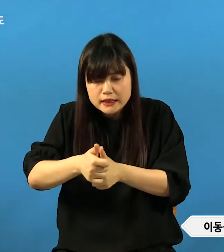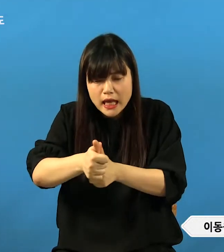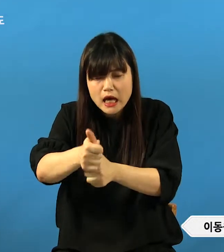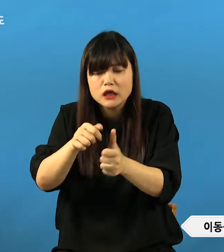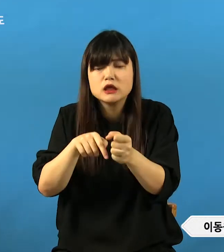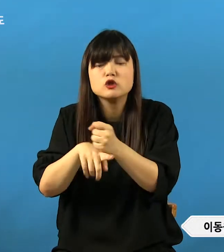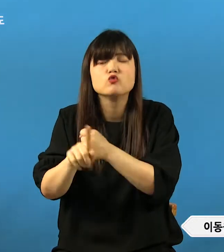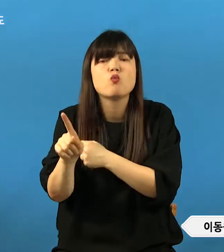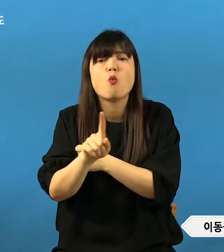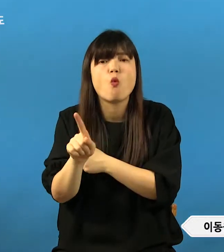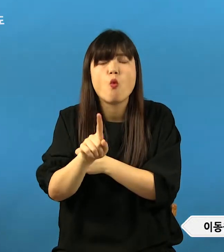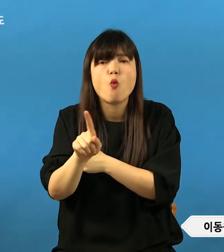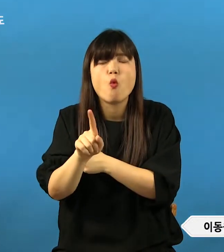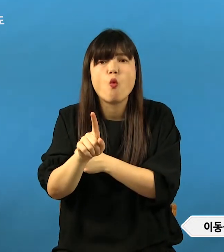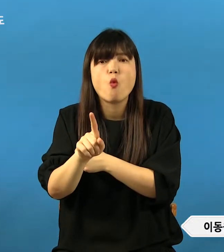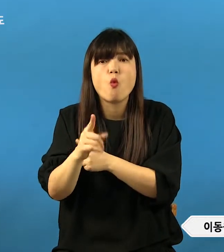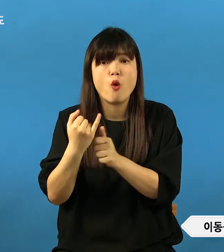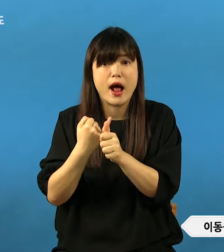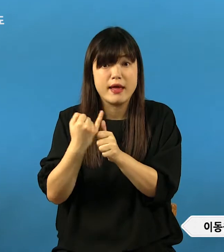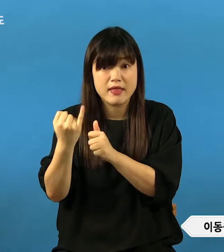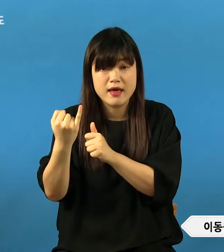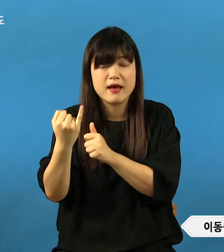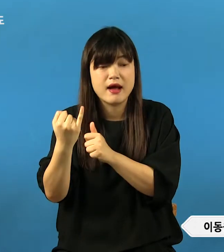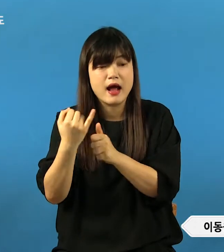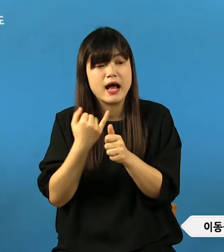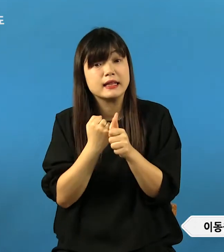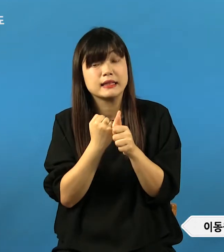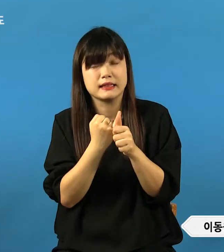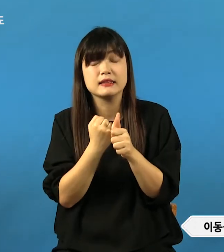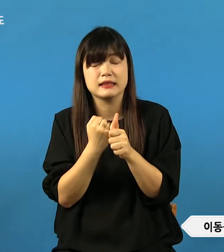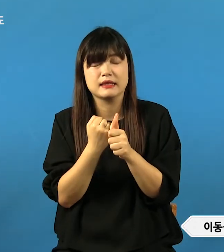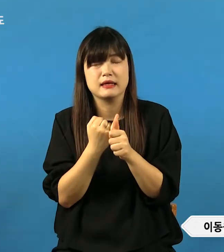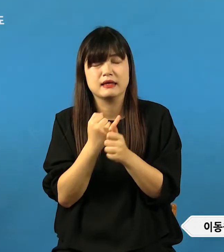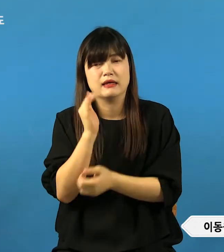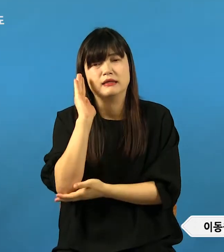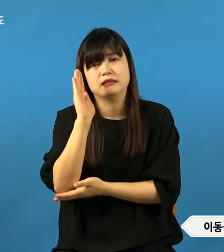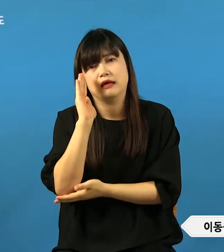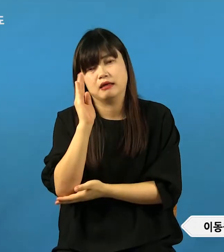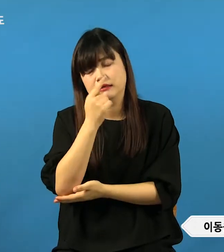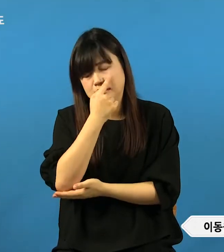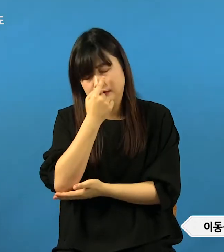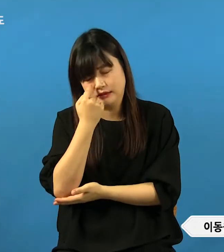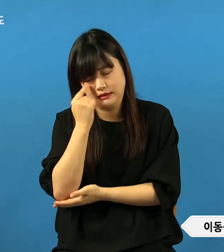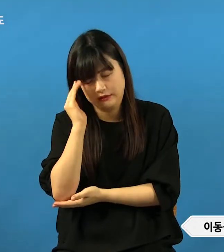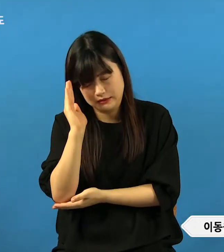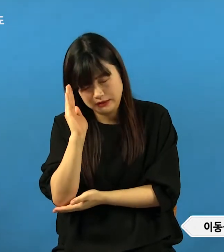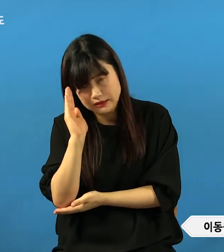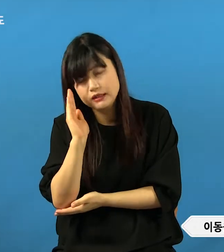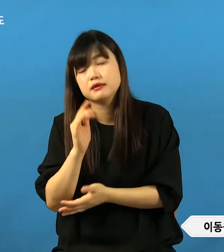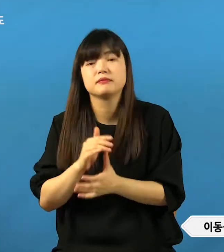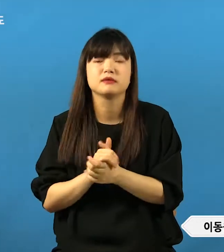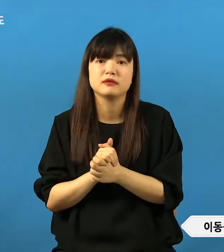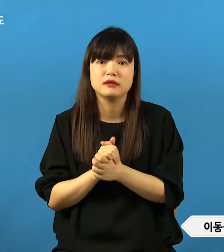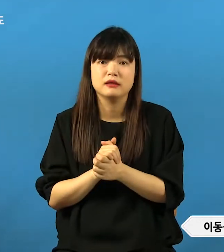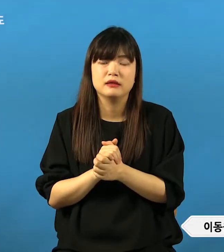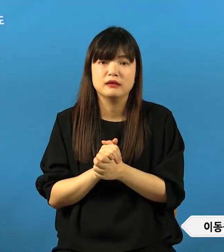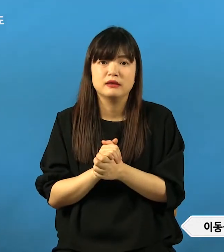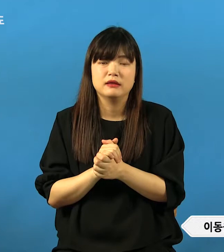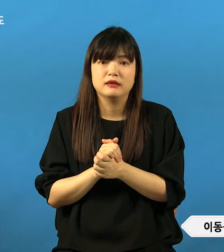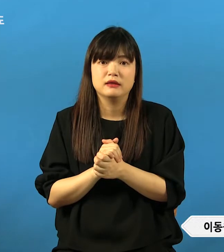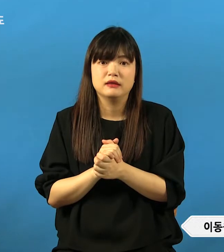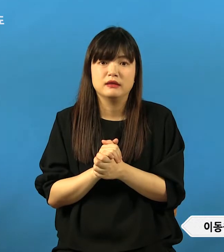된 중요한 원인을 크리스티아나, 크리스찬의 와이프가 철로역정 제2권에 보면 이렇게 말하고